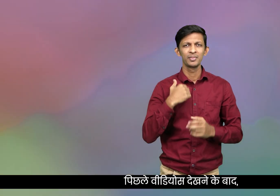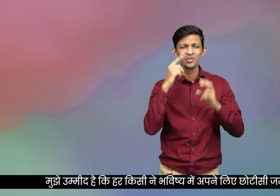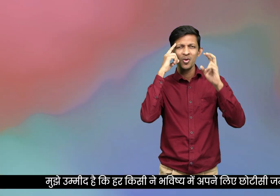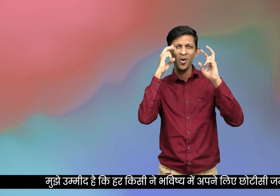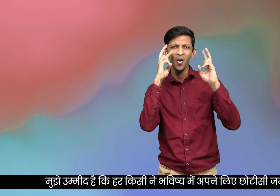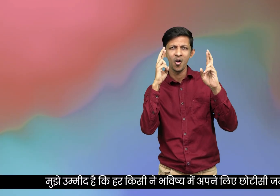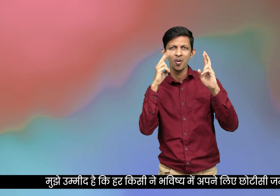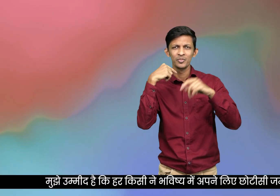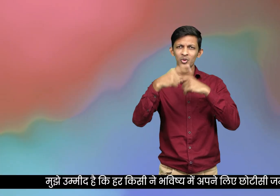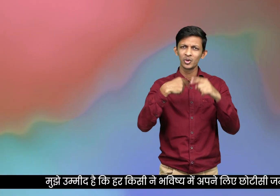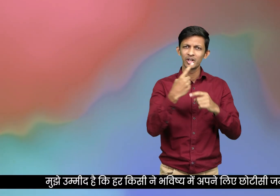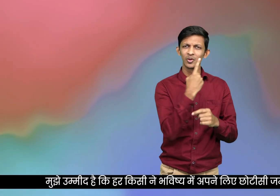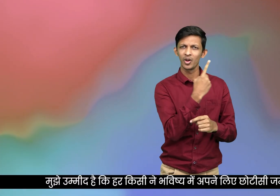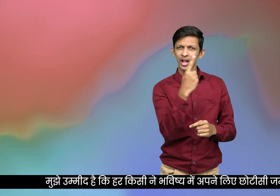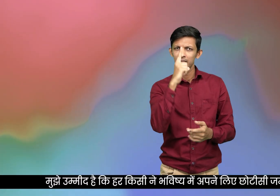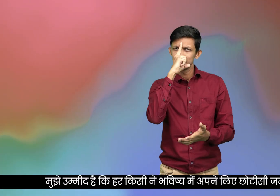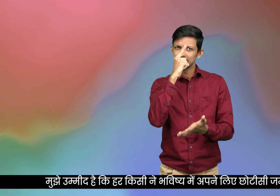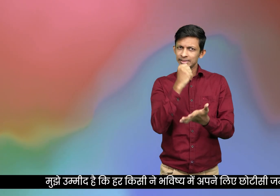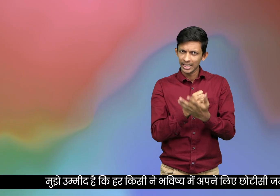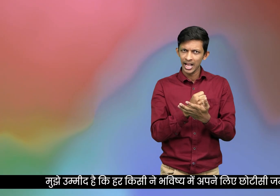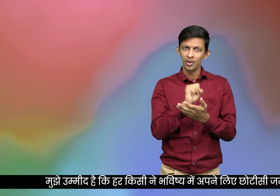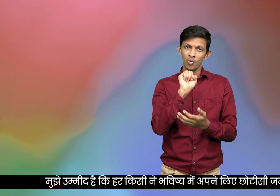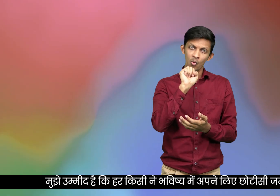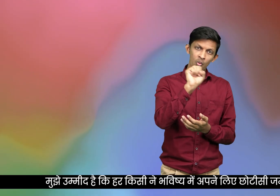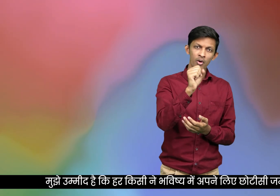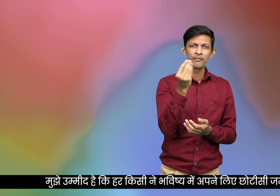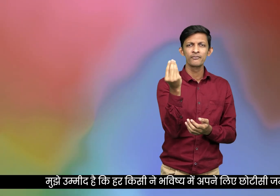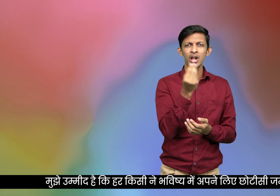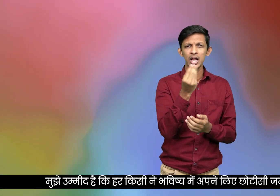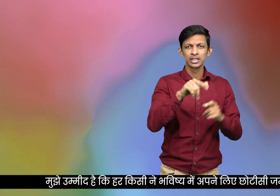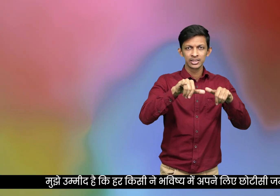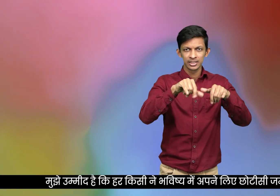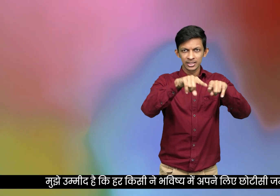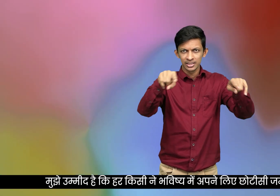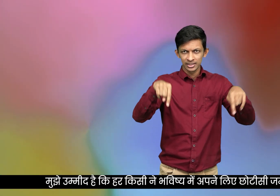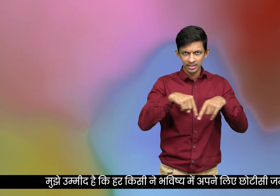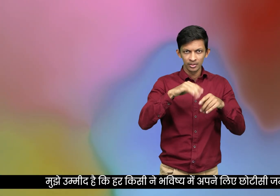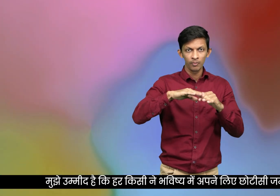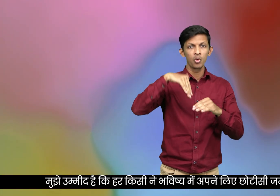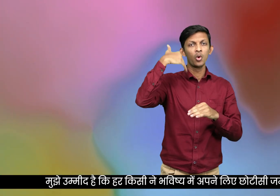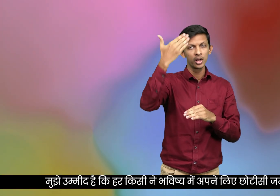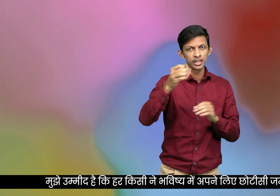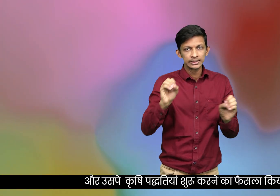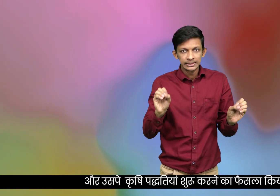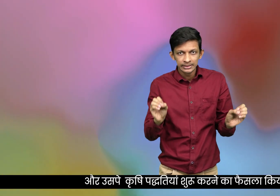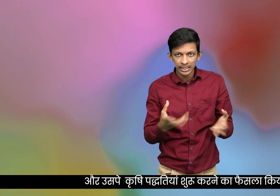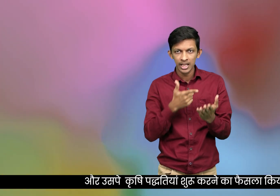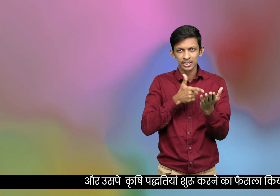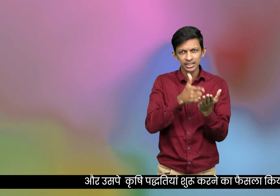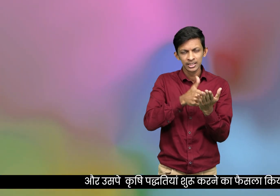मुझे उम्मीद है कि हर किसी ने भविष्य में अपने लिए छोटी सी ज़मीन खरीद कर और उस पे